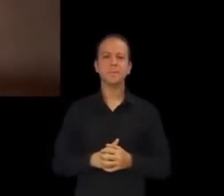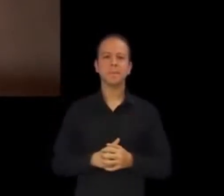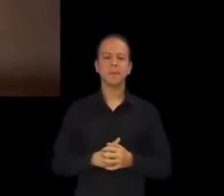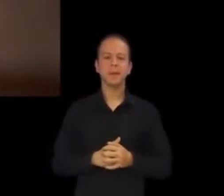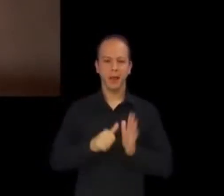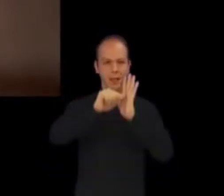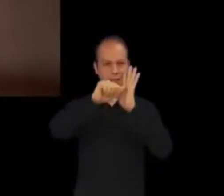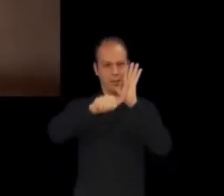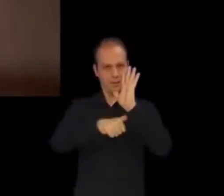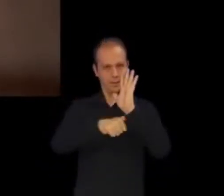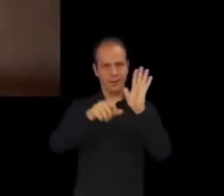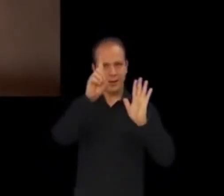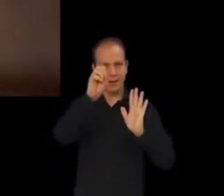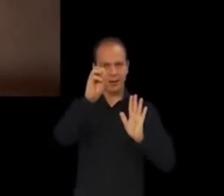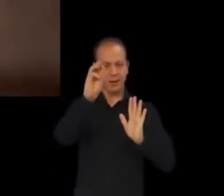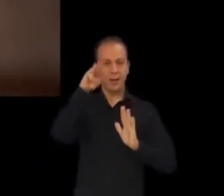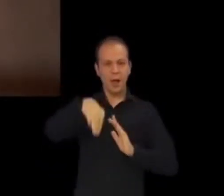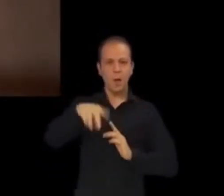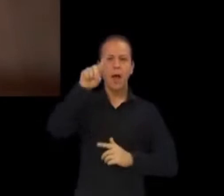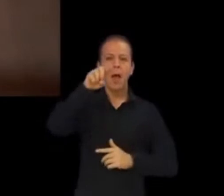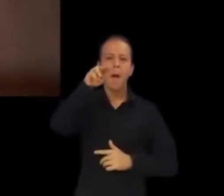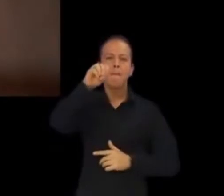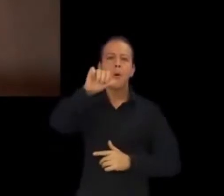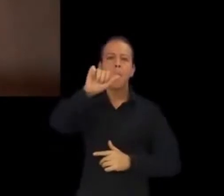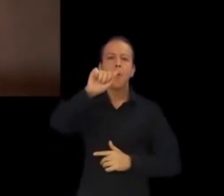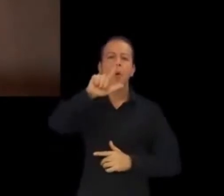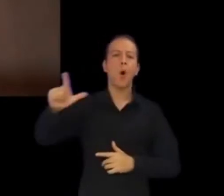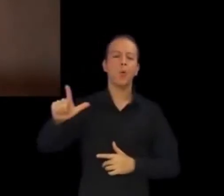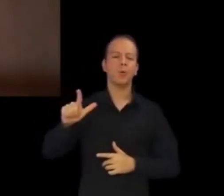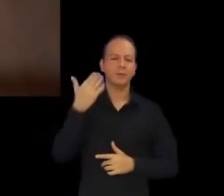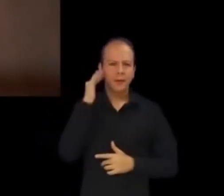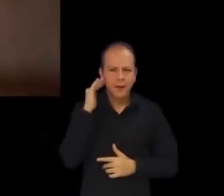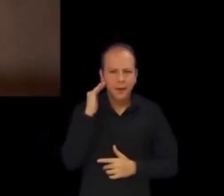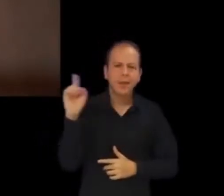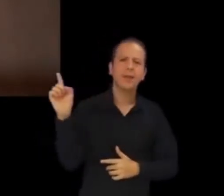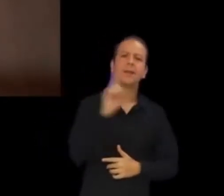que Downs são mongóis.